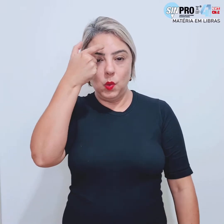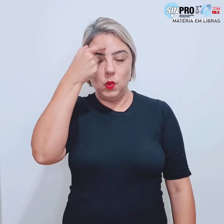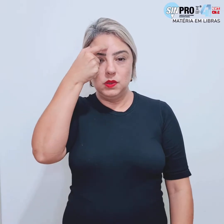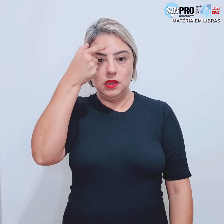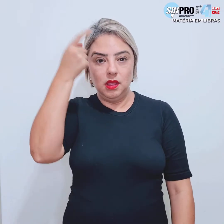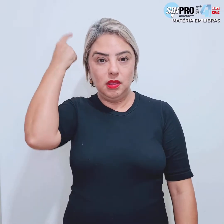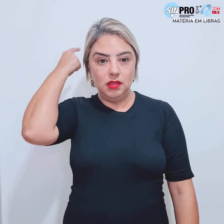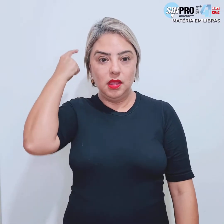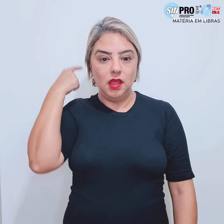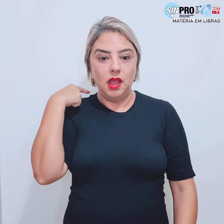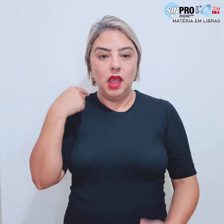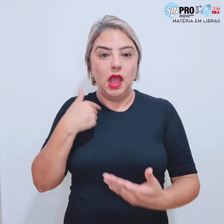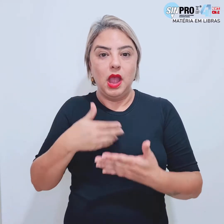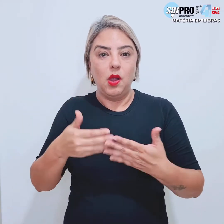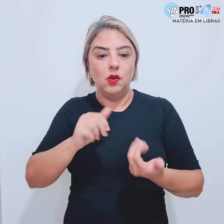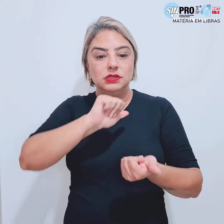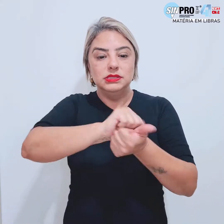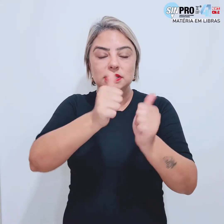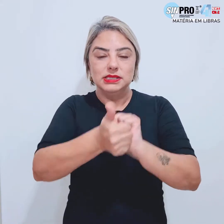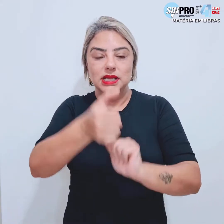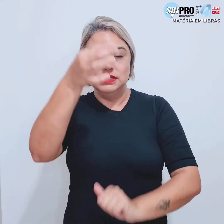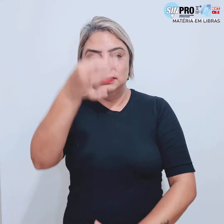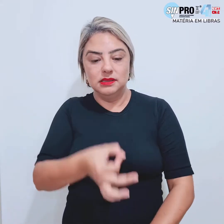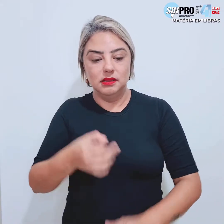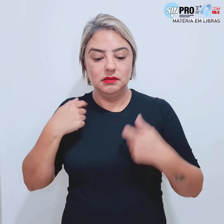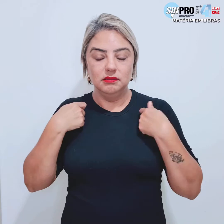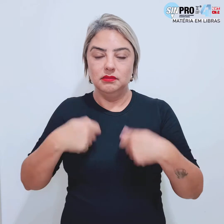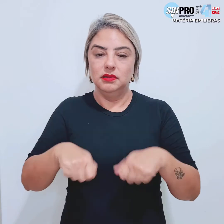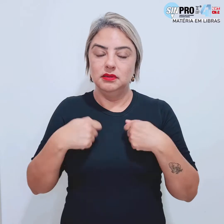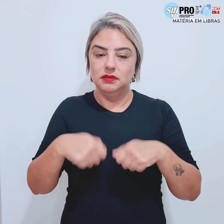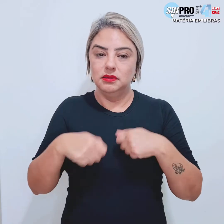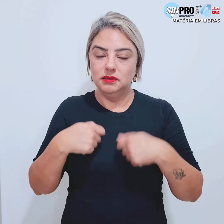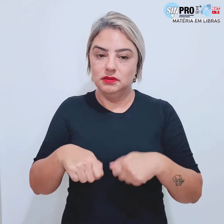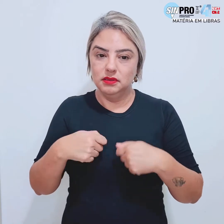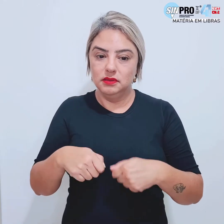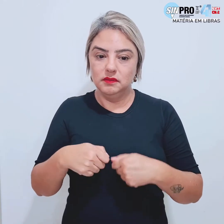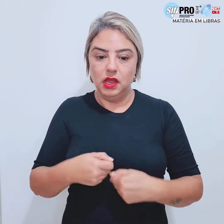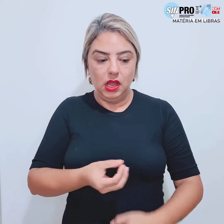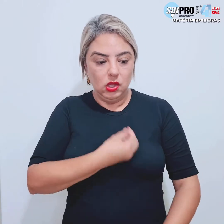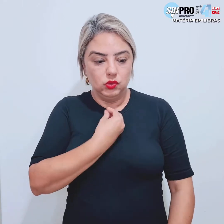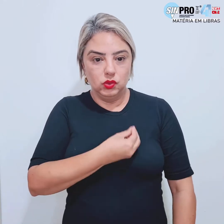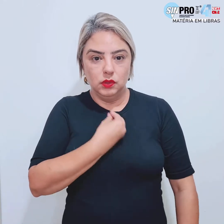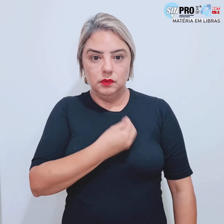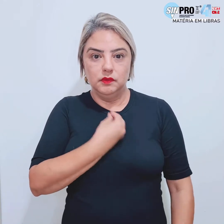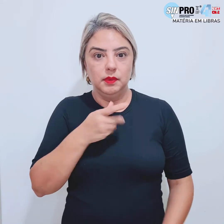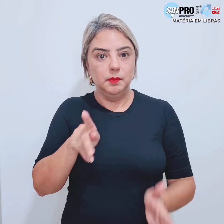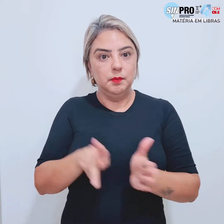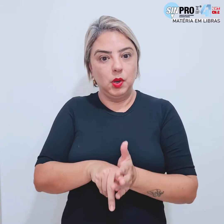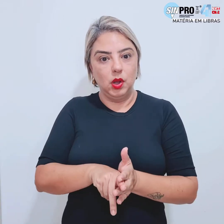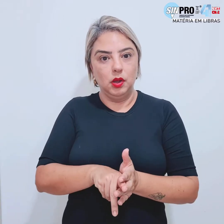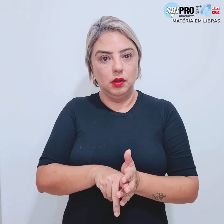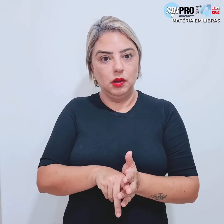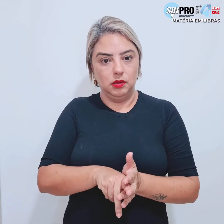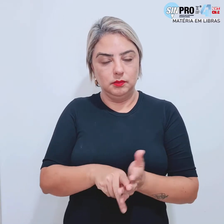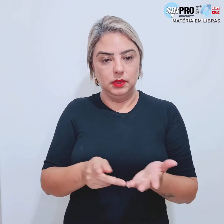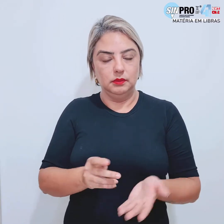inconscientemente atos adequados às necessidades de sobrevivência própria da sua